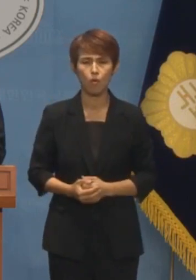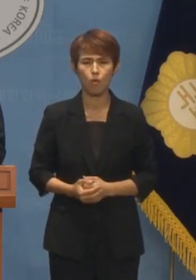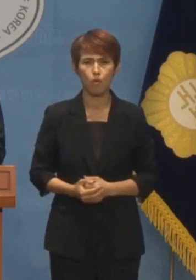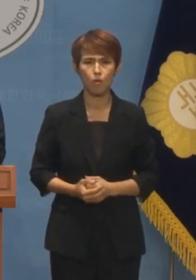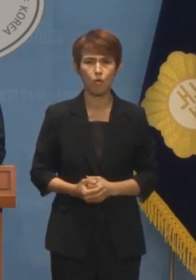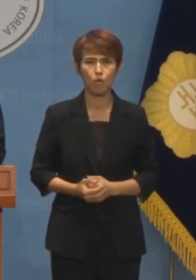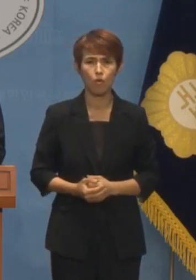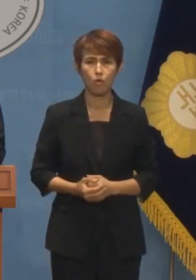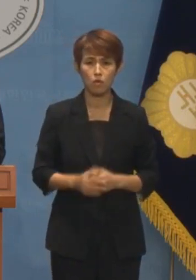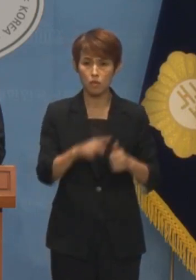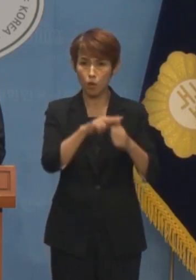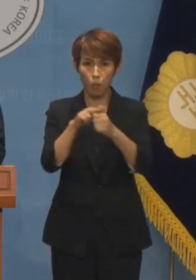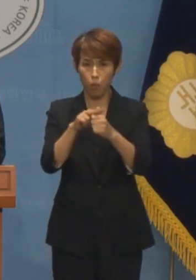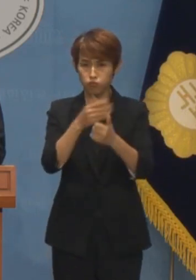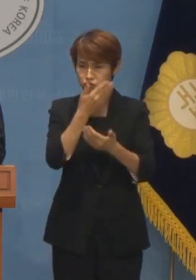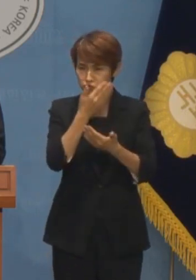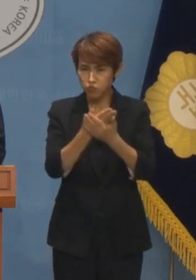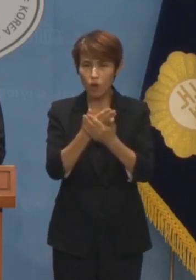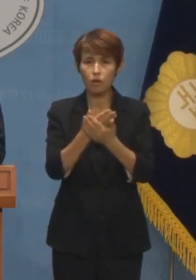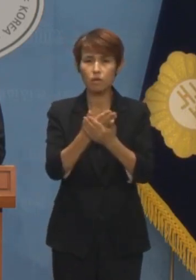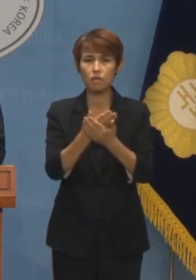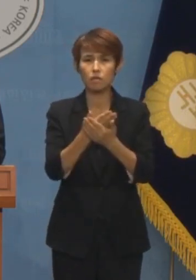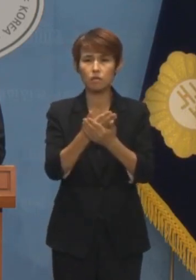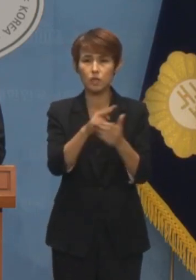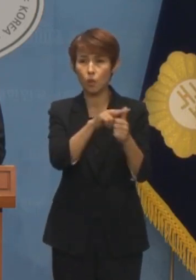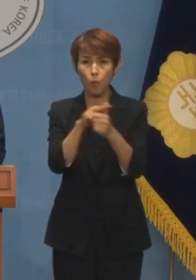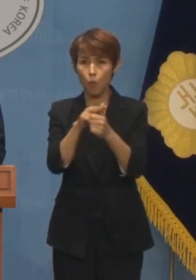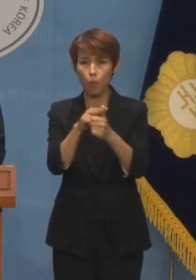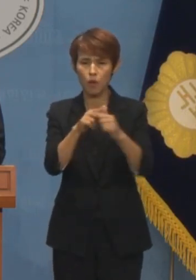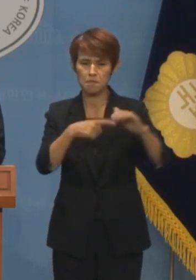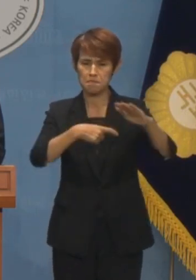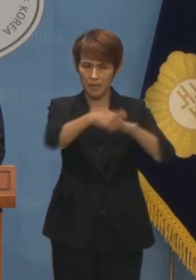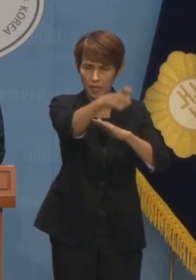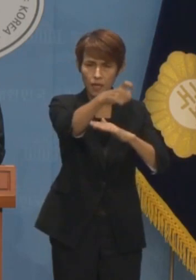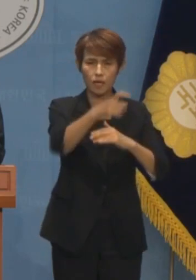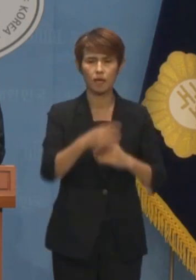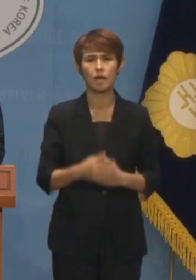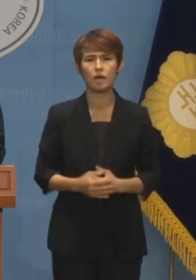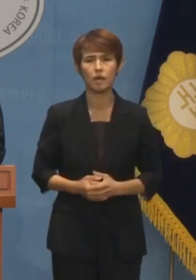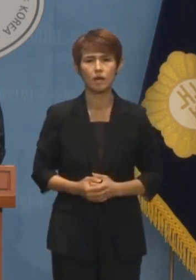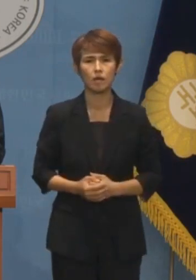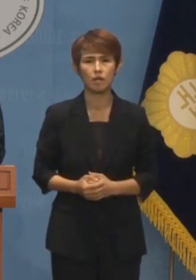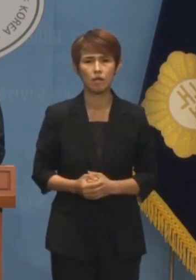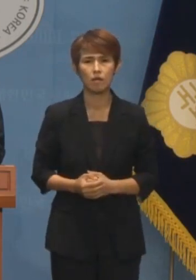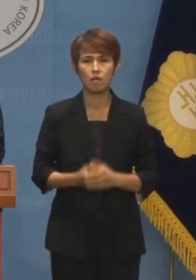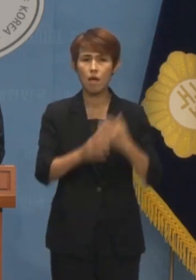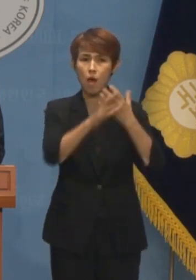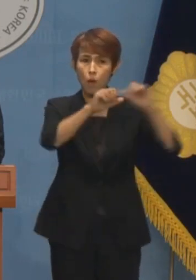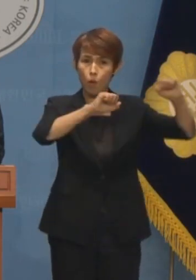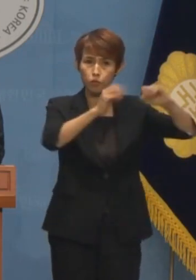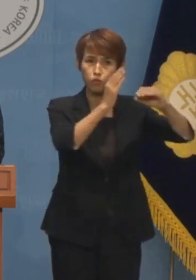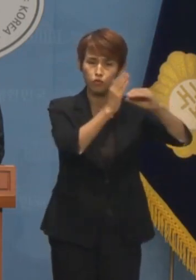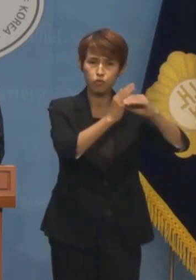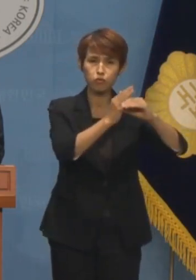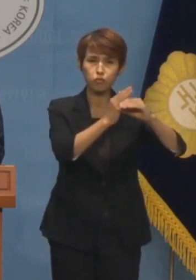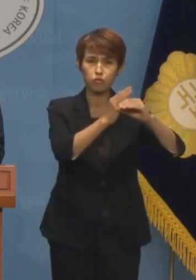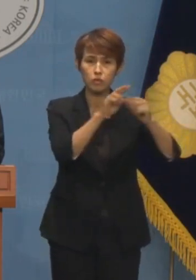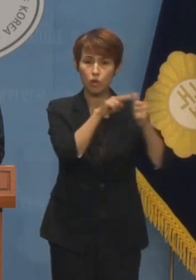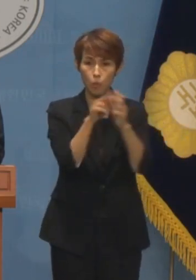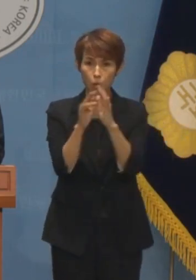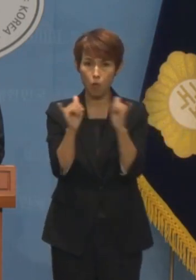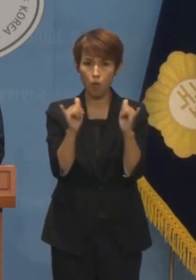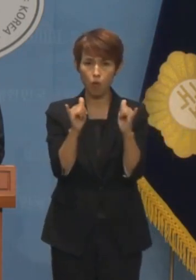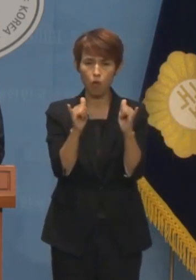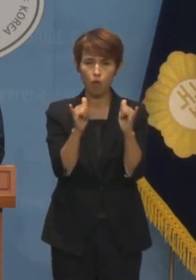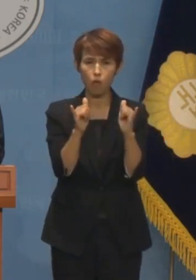절대 뚫리지 말아야 할 1급 보안 정보가 뚫린 것입니다. 해외에서 활동 중인 우리 요원들의 안위는